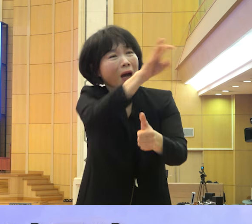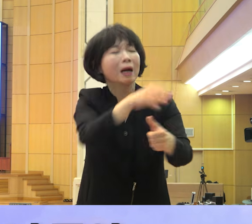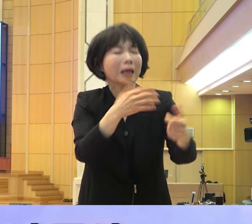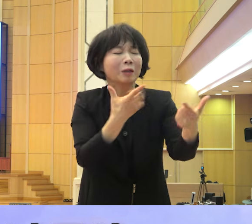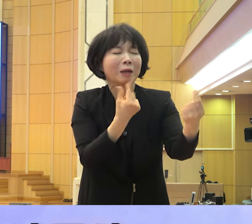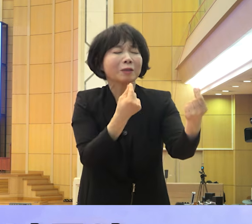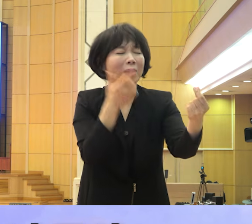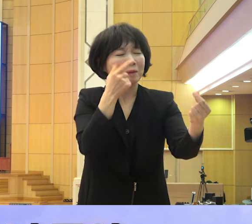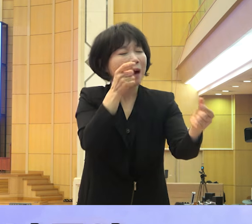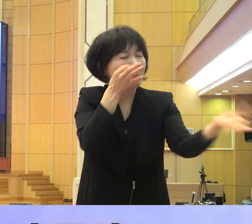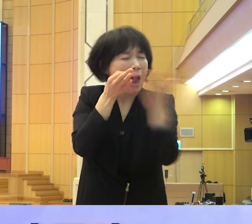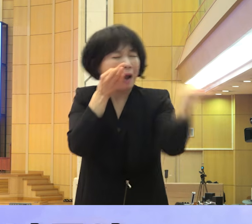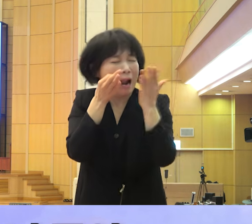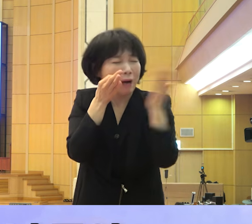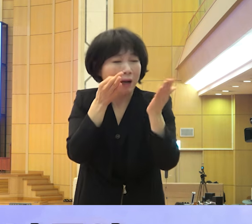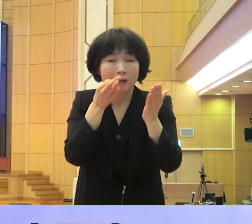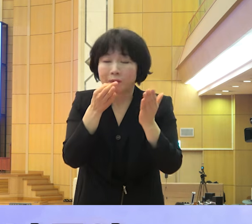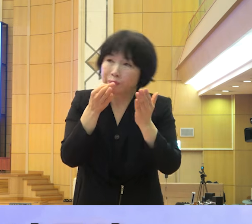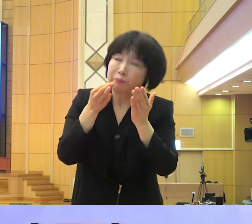만나봐라.